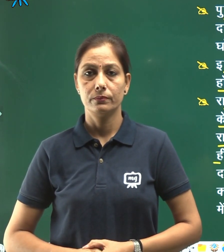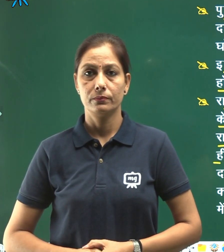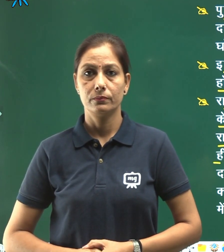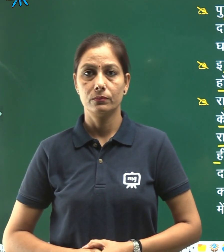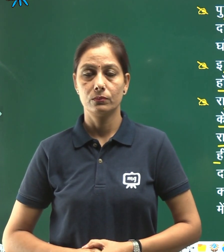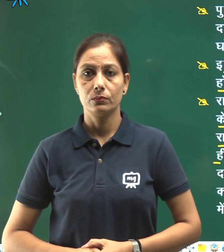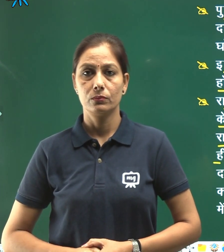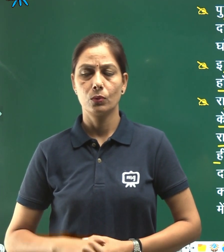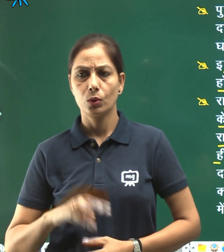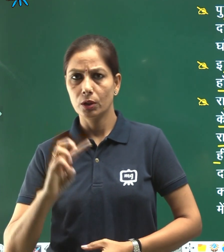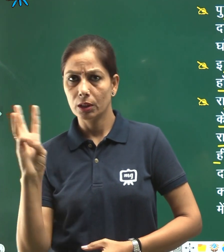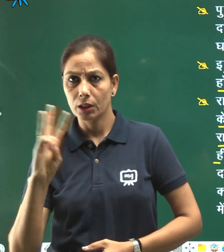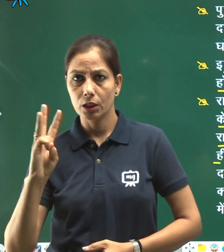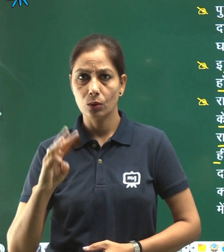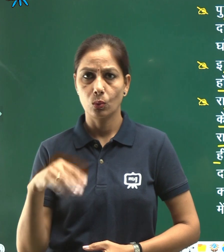तीनों पहलवानों को